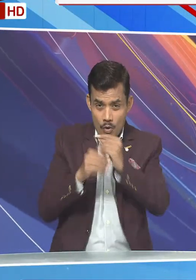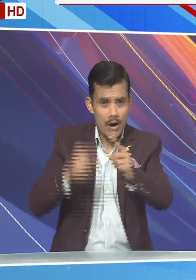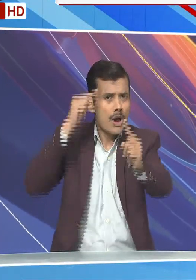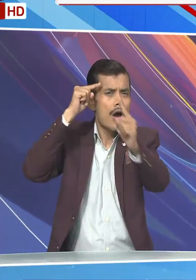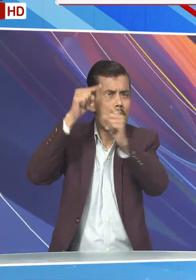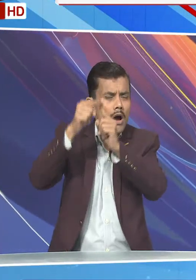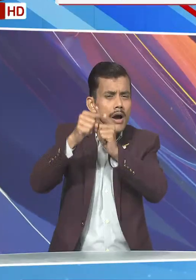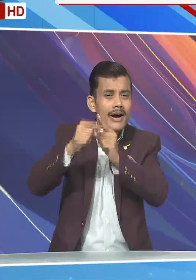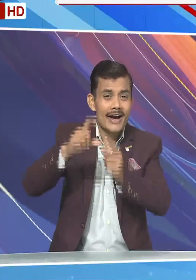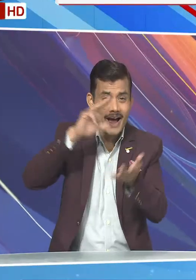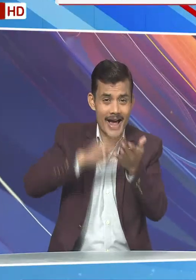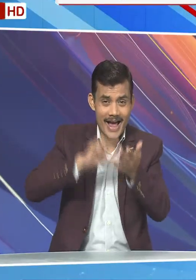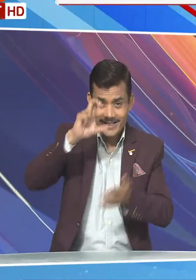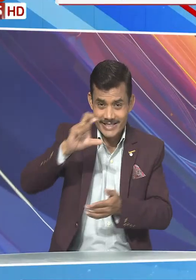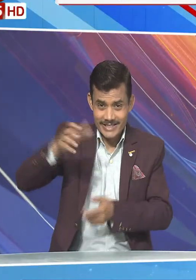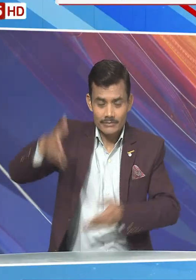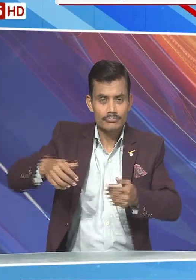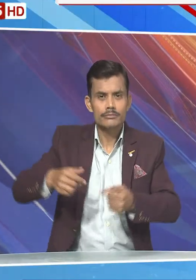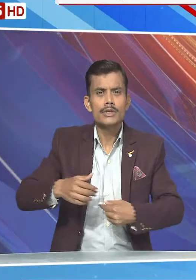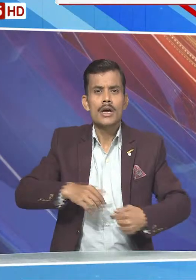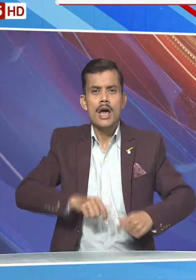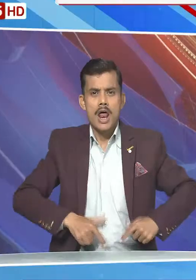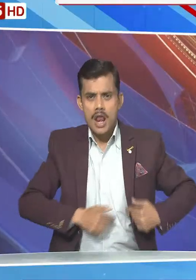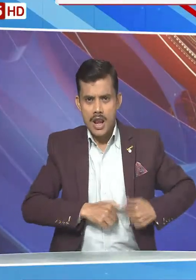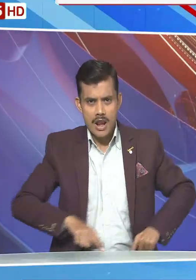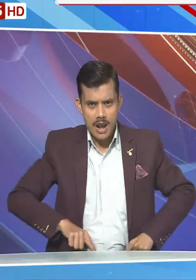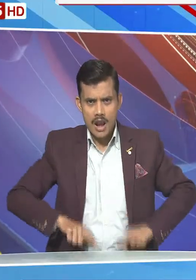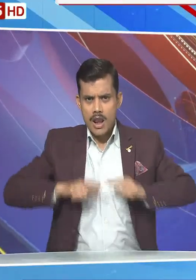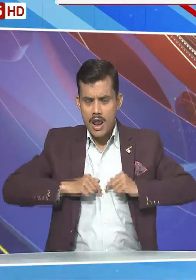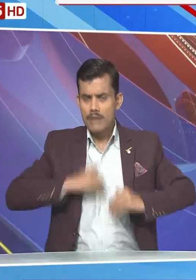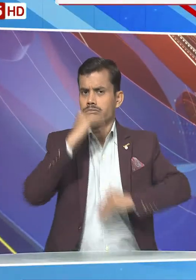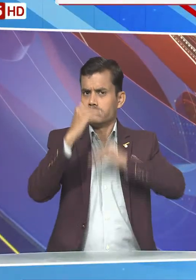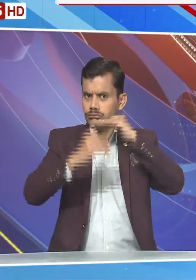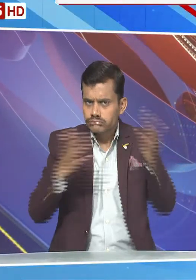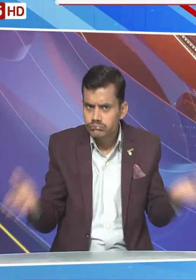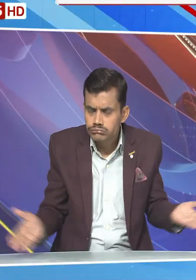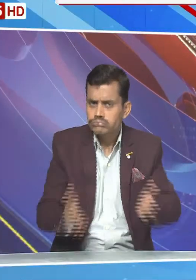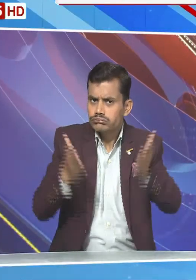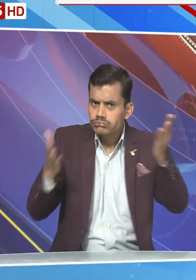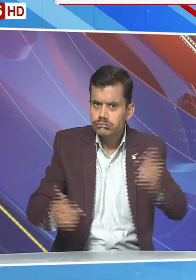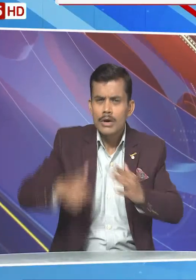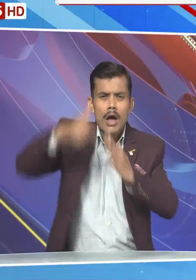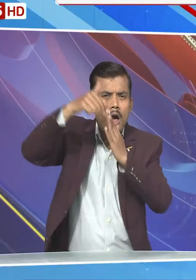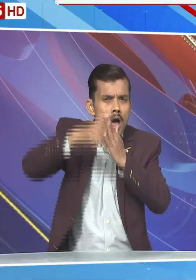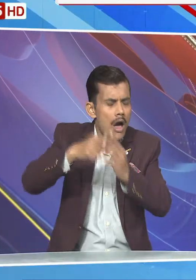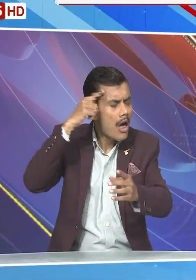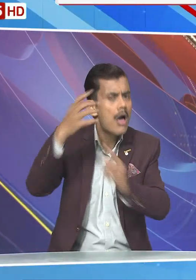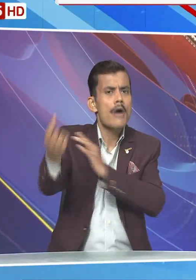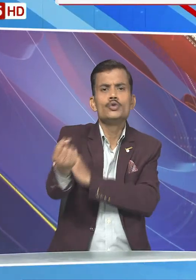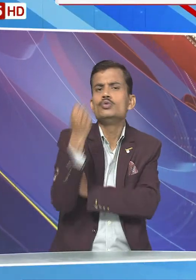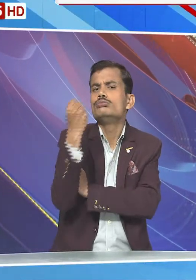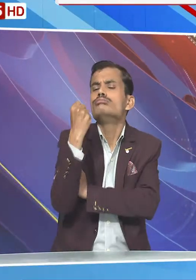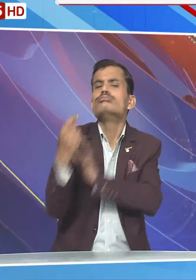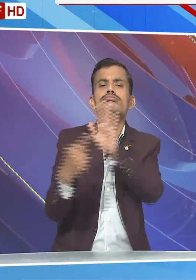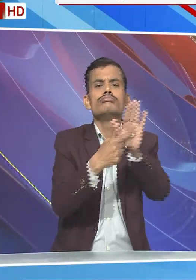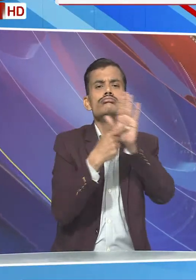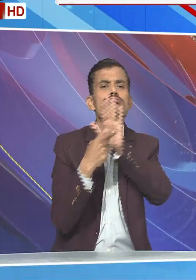उद्देश्य कैडेटों के व्यक्तित्व कौशल में वृद्धि करना और उनकी मूल्य प्रणाली को मजबूत बनाना